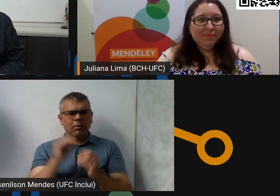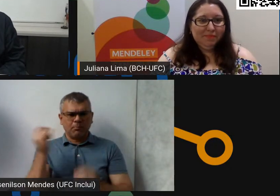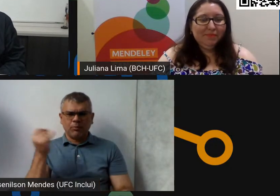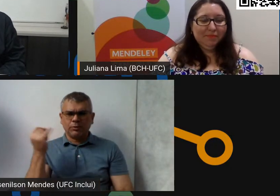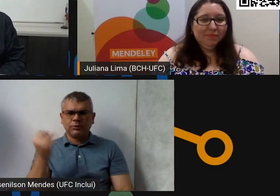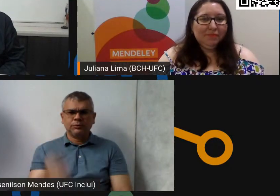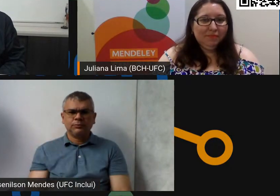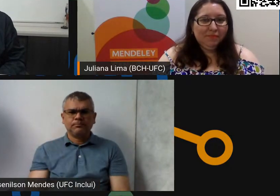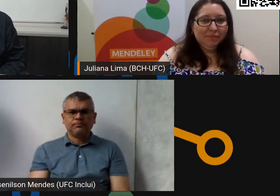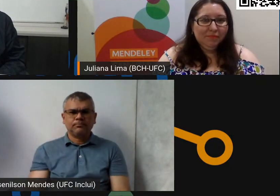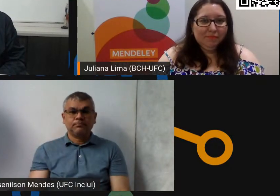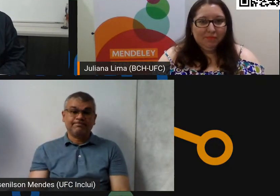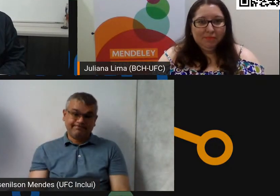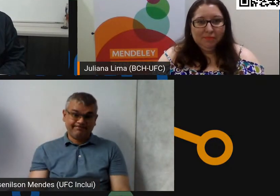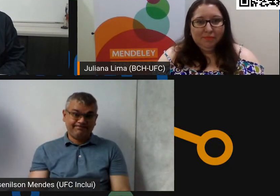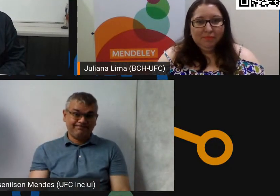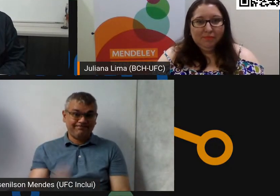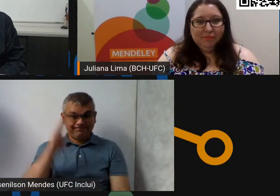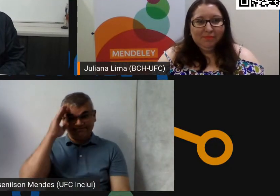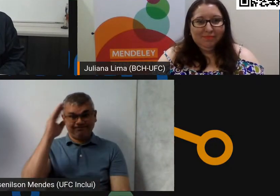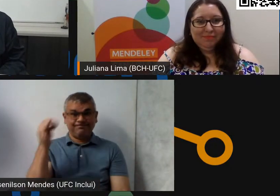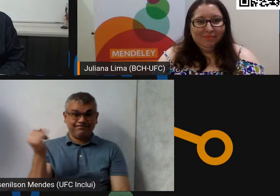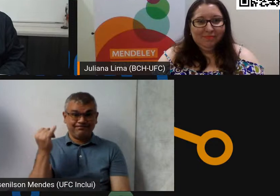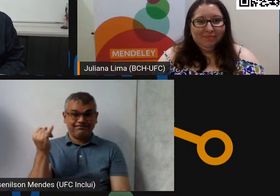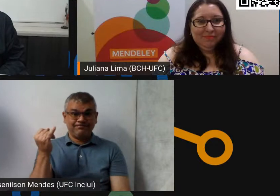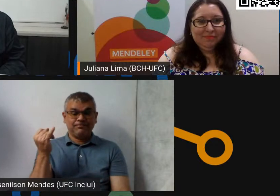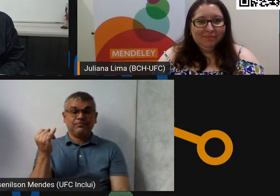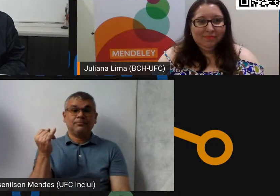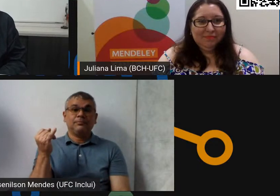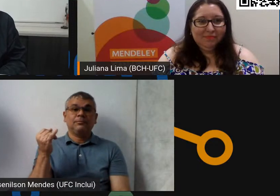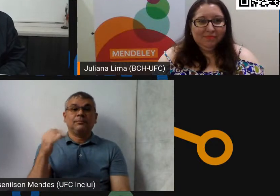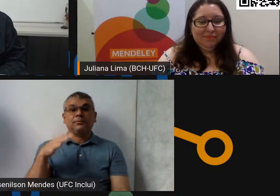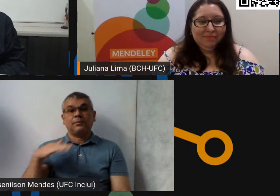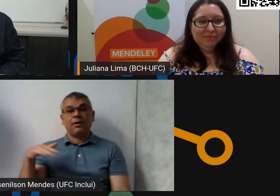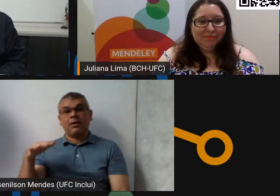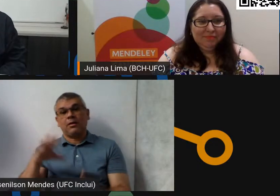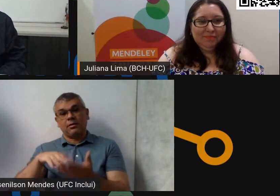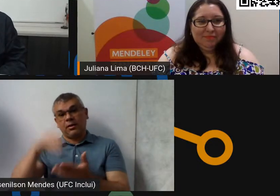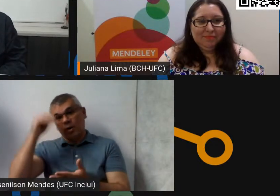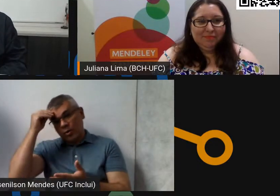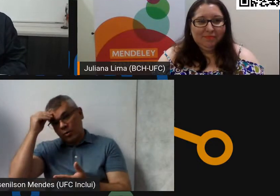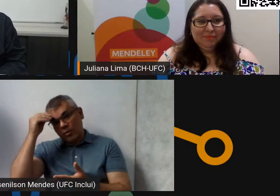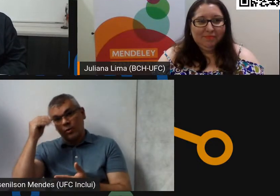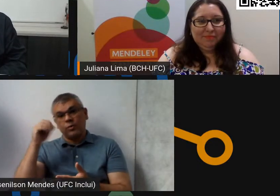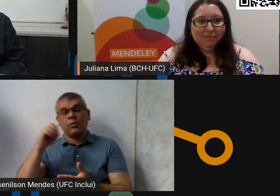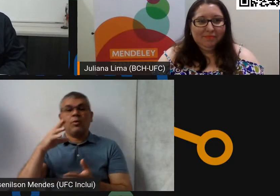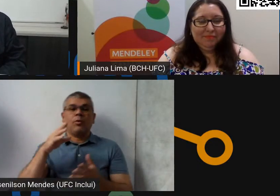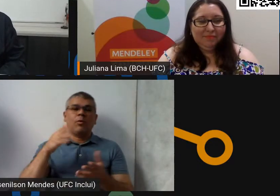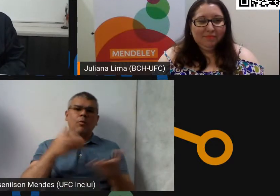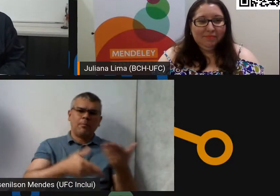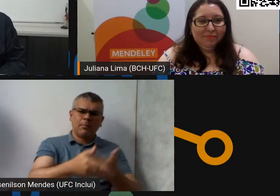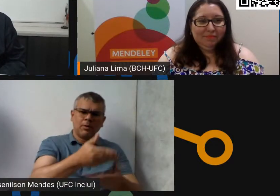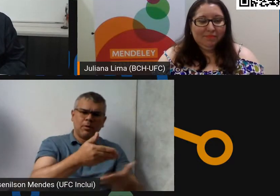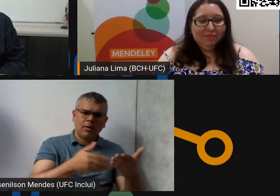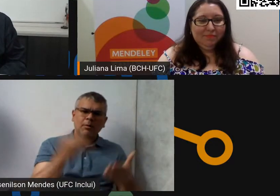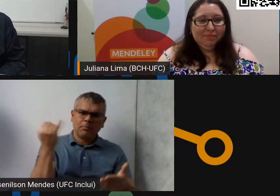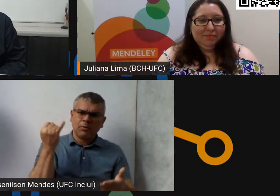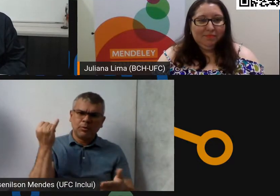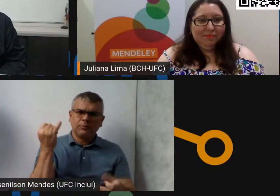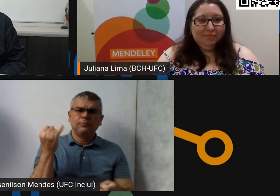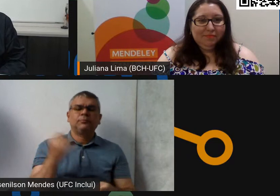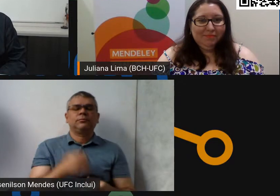É o primeiro ponto. Importante pode ser do ponto de vista teórico ou do ponto de vista aplicado. Ela é importante? Ok, ela é importante. Segundo